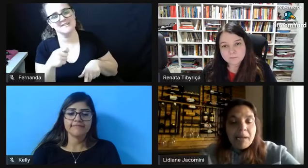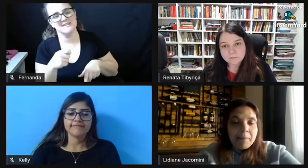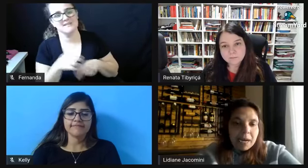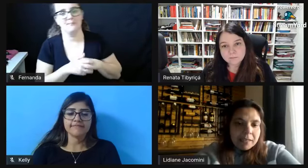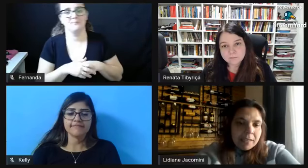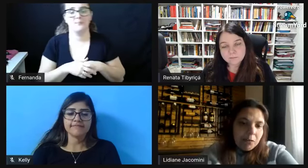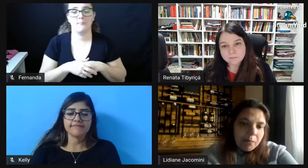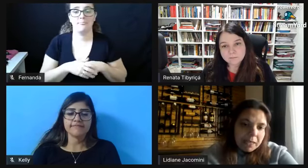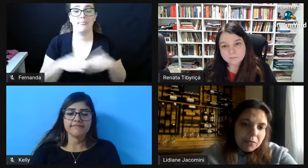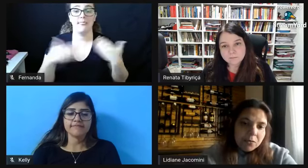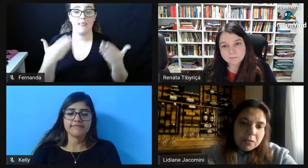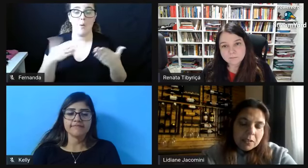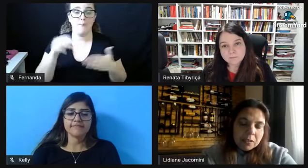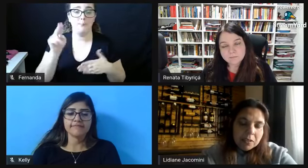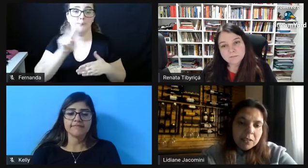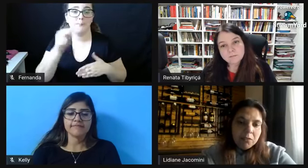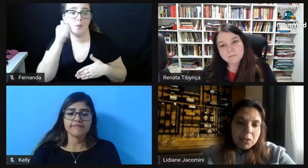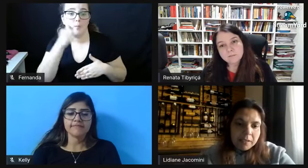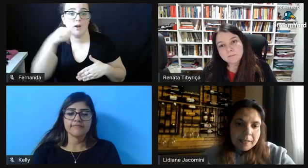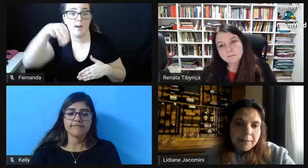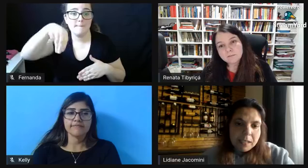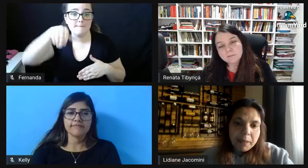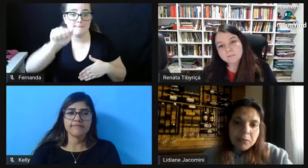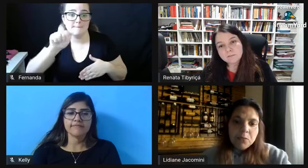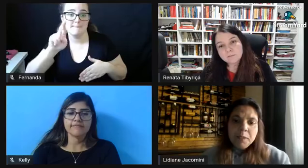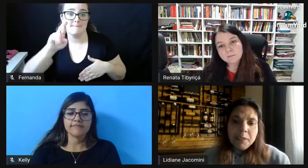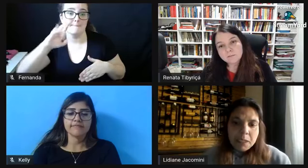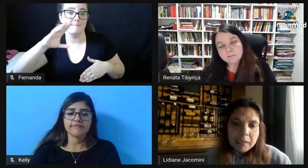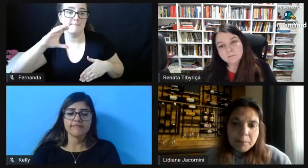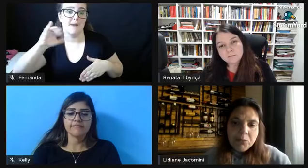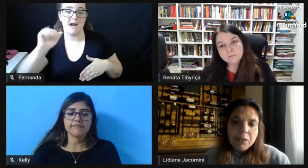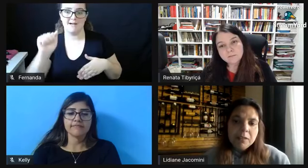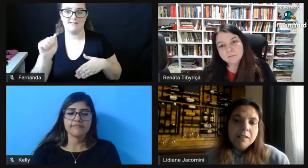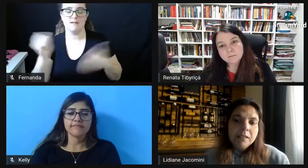Doutora, a Márcia Robério de Suzano disse, nesse período de